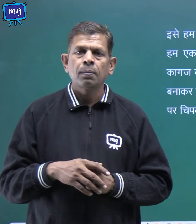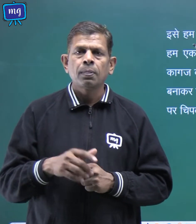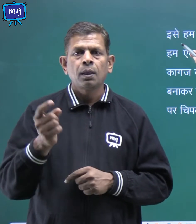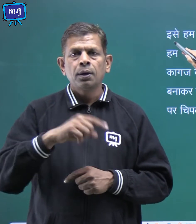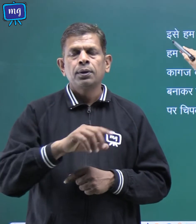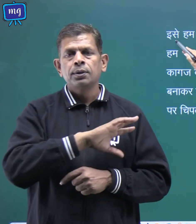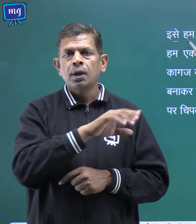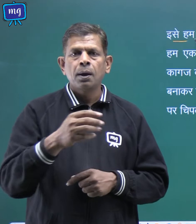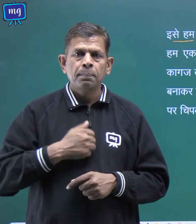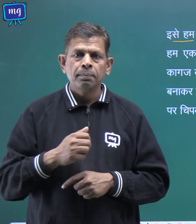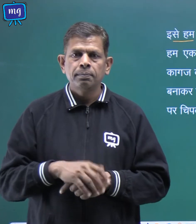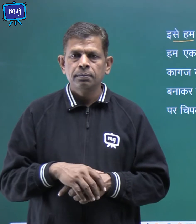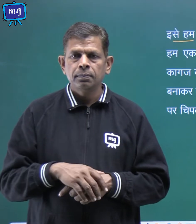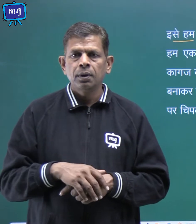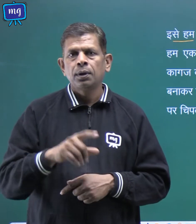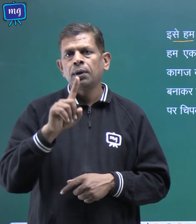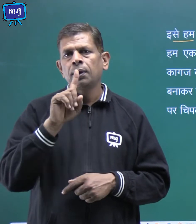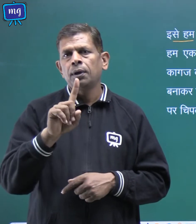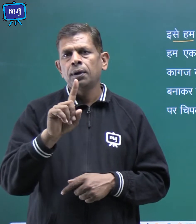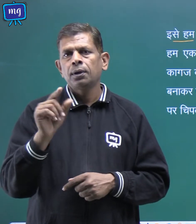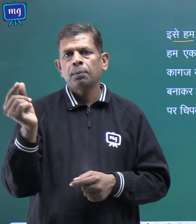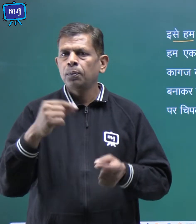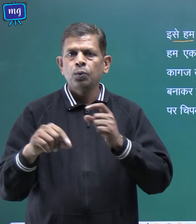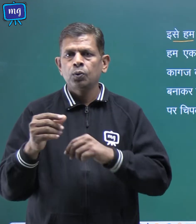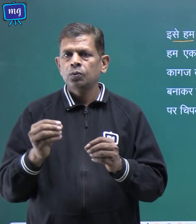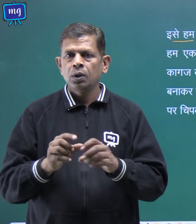इसे हम एक प्रयोग द्वारा